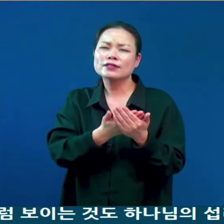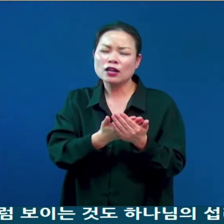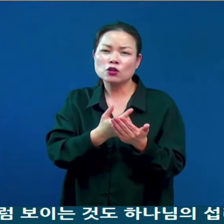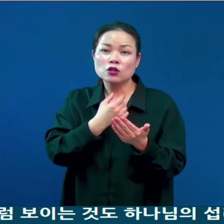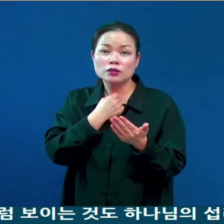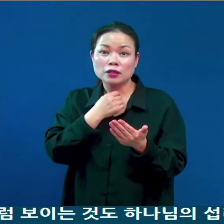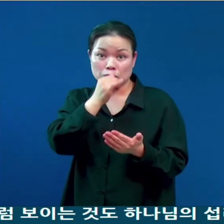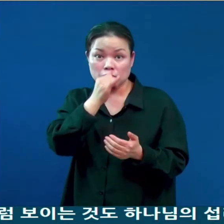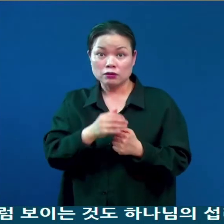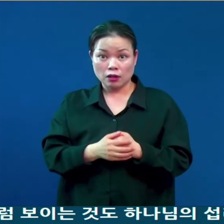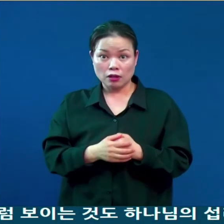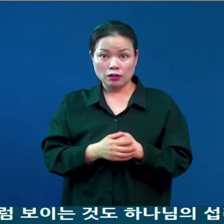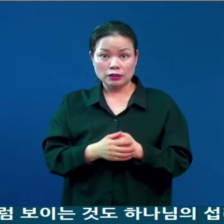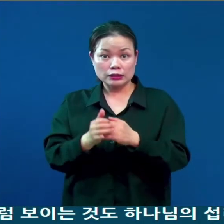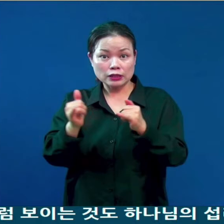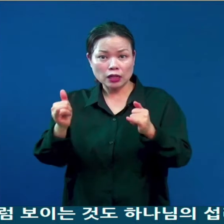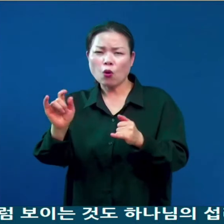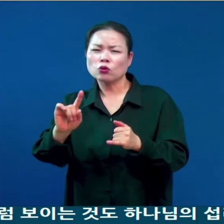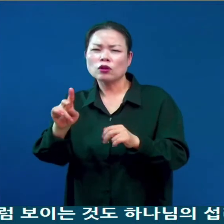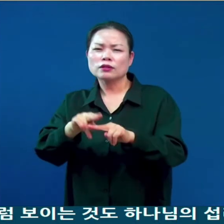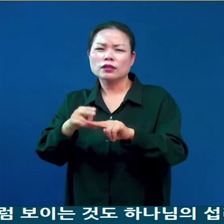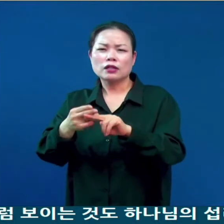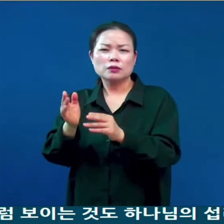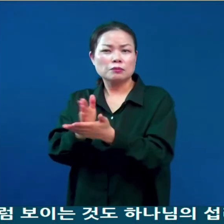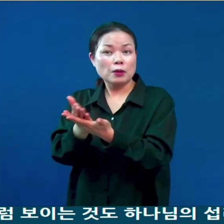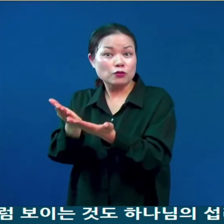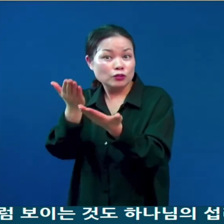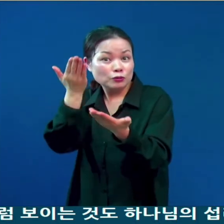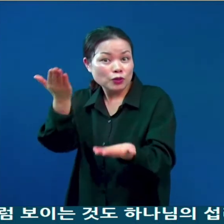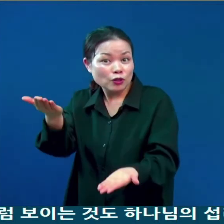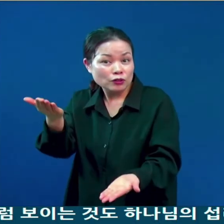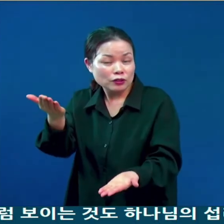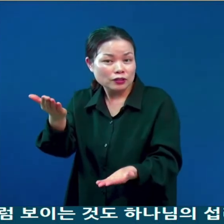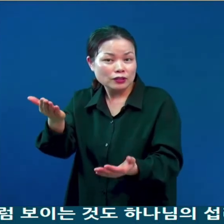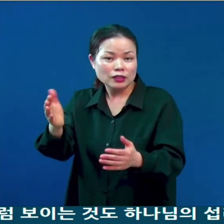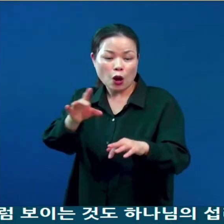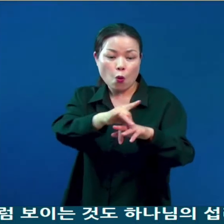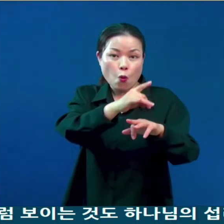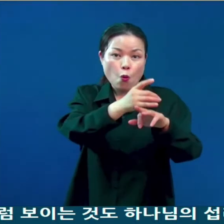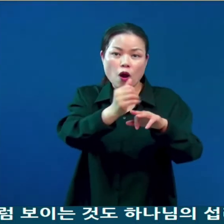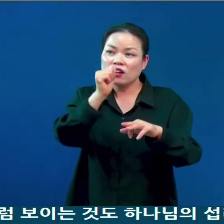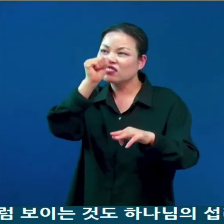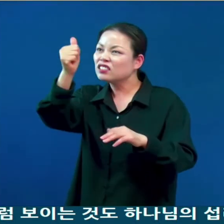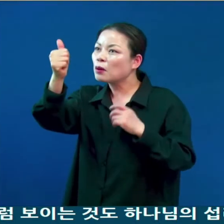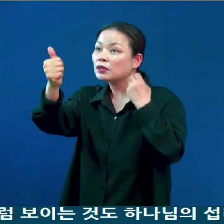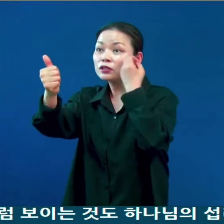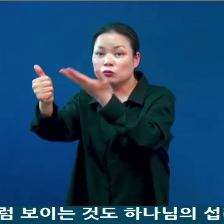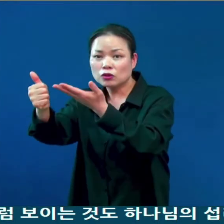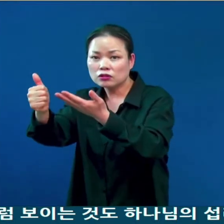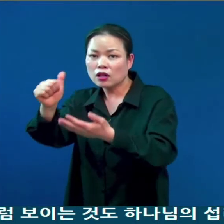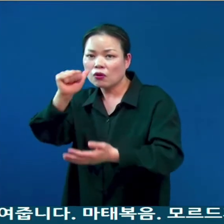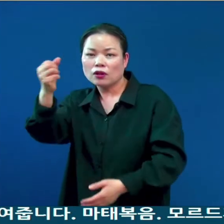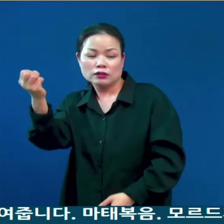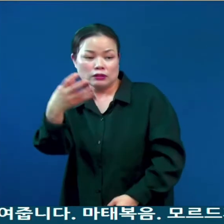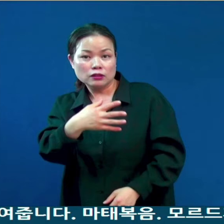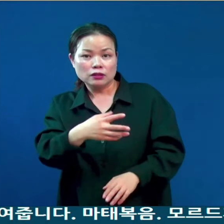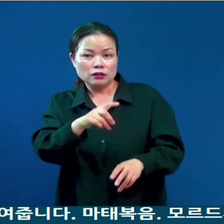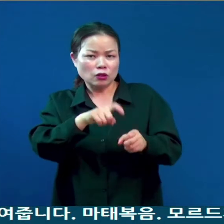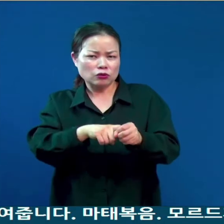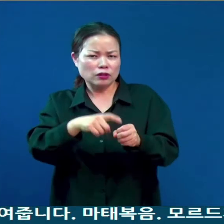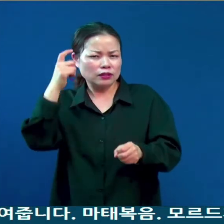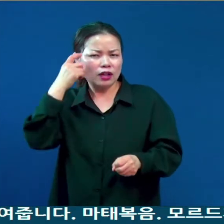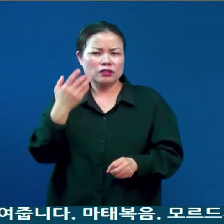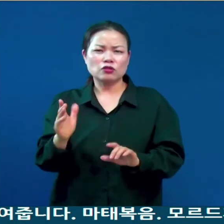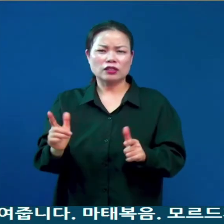싶은 사람이 있는데 그 사람에게 어떤 상을 베풀었으면 좋겠나라는 질문을 했을 때 하만이 어떻게 합니까? 떡줄 사람은